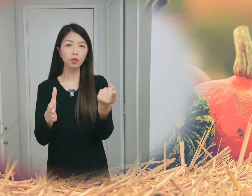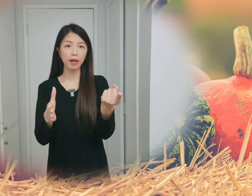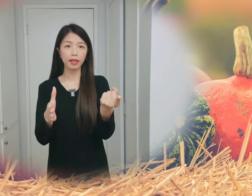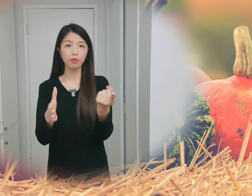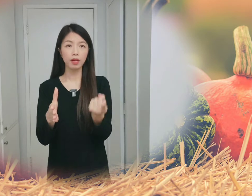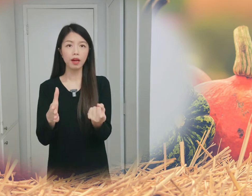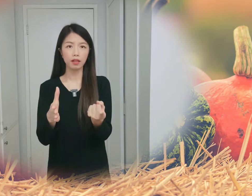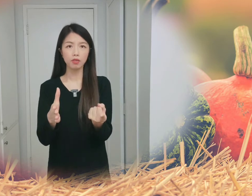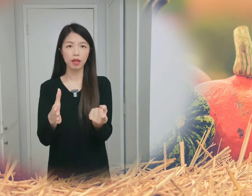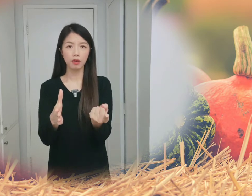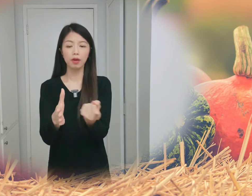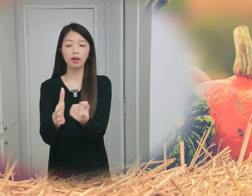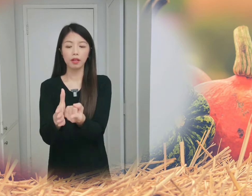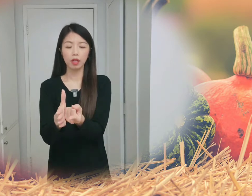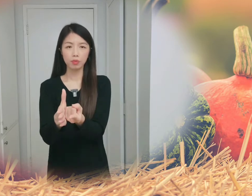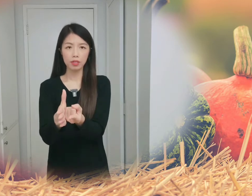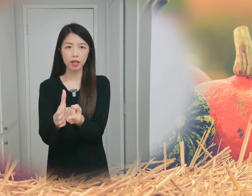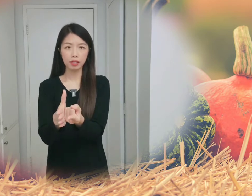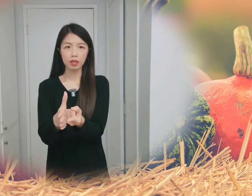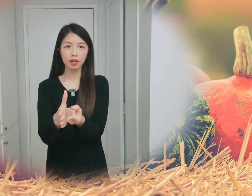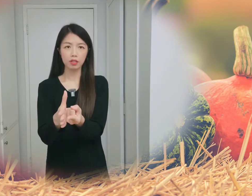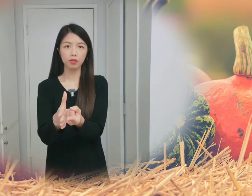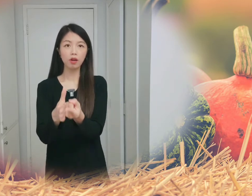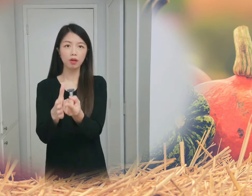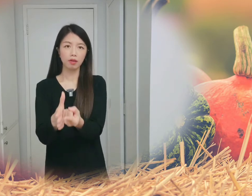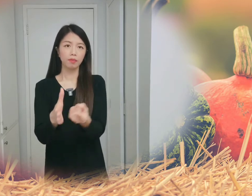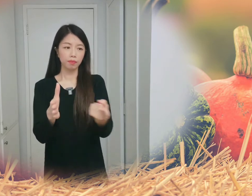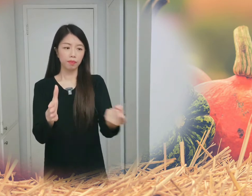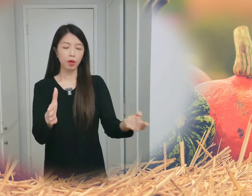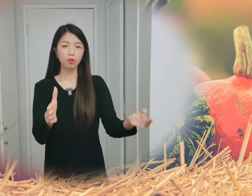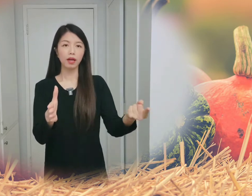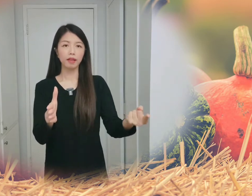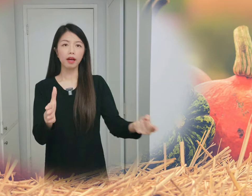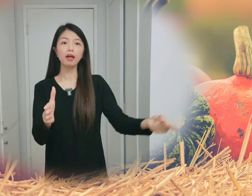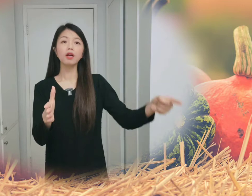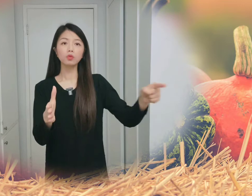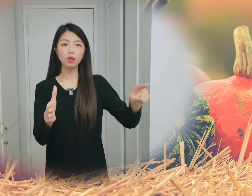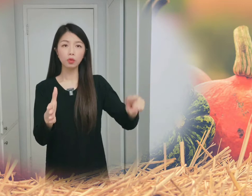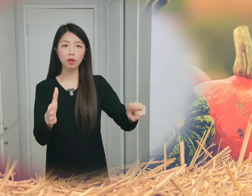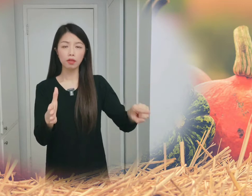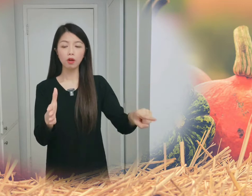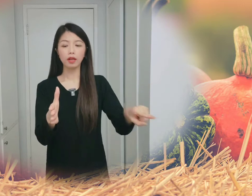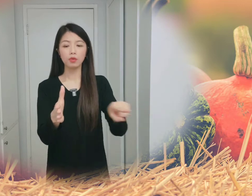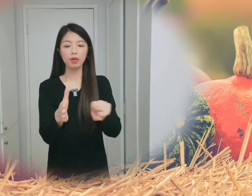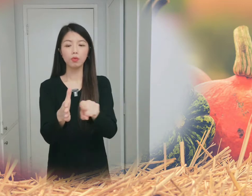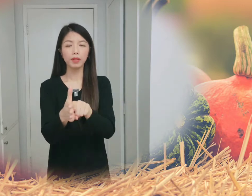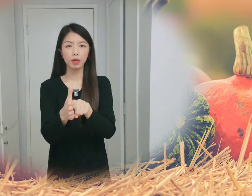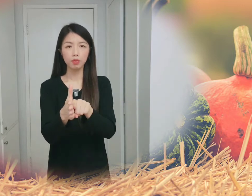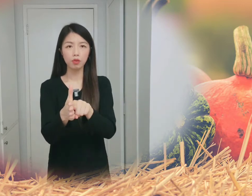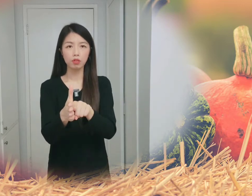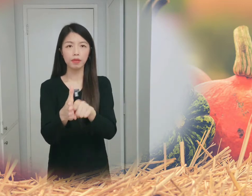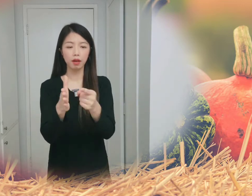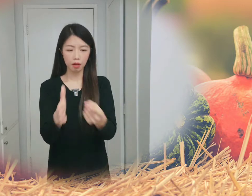펴시고요. 손바닥이 위를 향하게 해주세요. 이렇게 붙인 상태에서 시작하시고요. 밖으로 나갔다가 손을 돌려서 다시 왼손